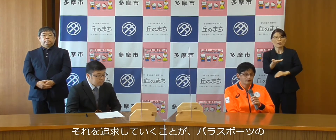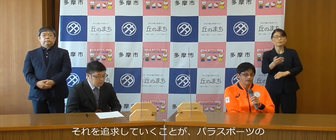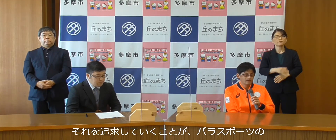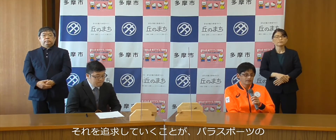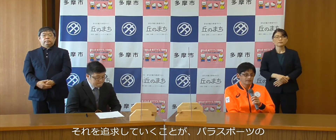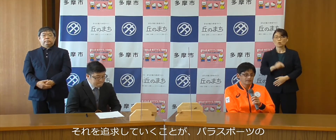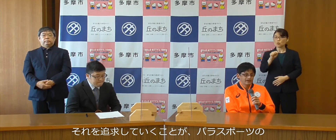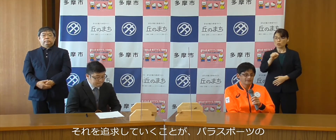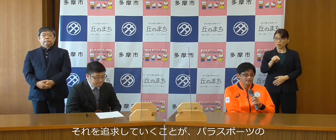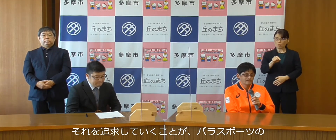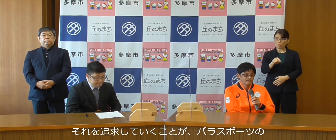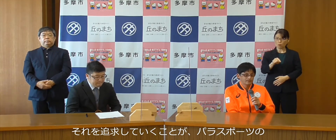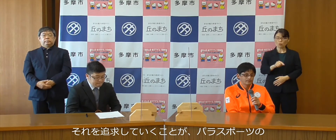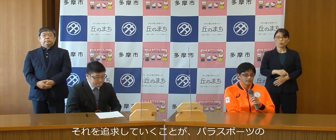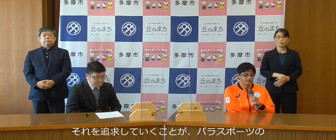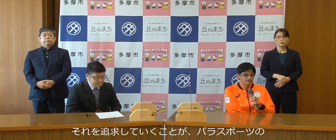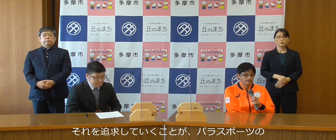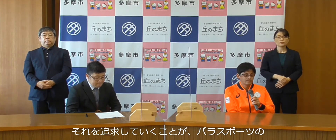それを